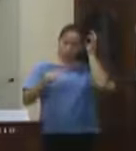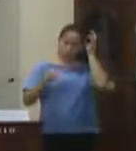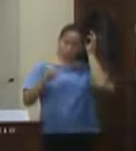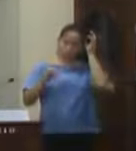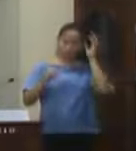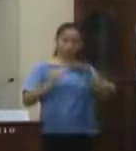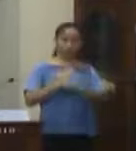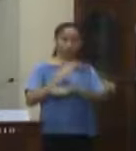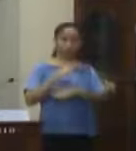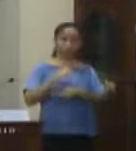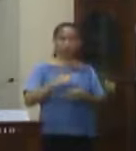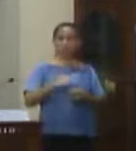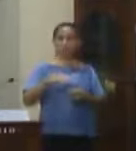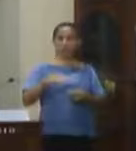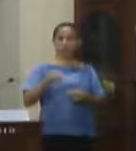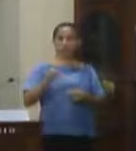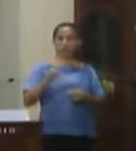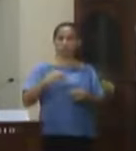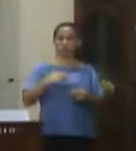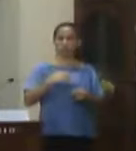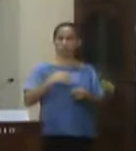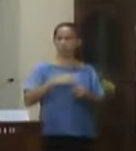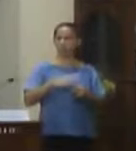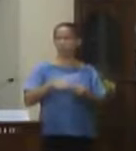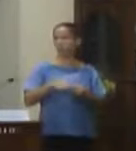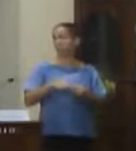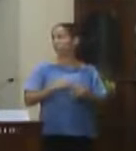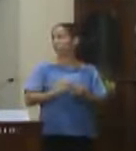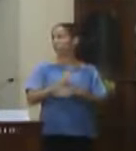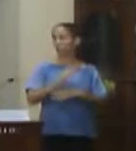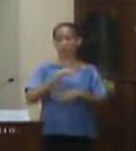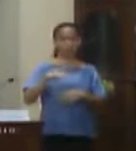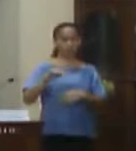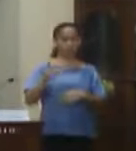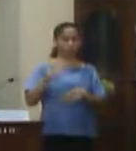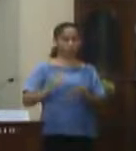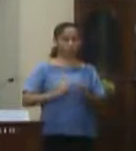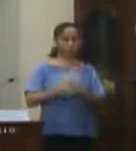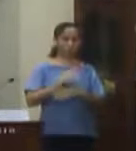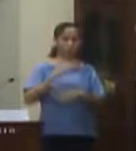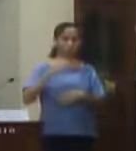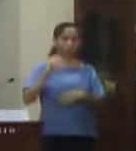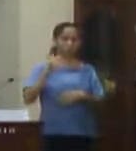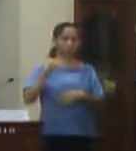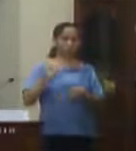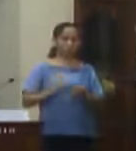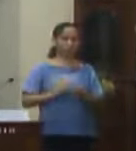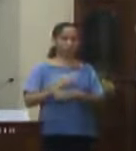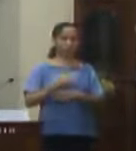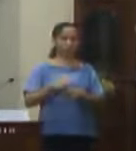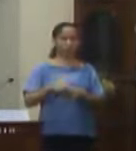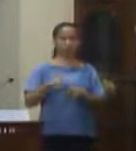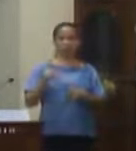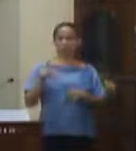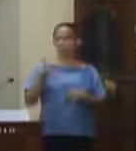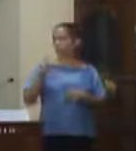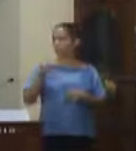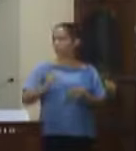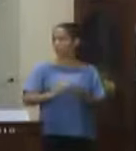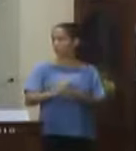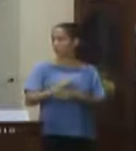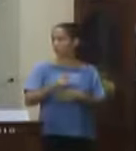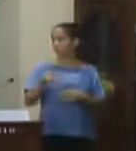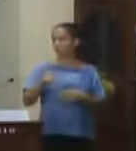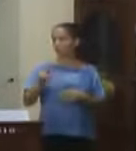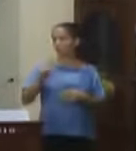Marcelo. Aprovo. Marquinhos. Aprovo. Michele Cabral. Aprovo. Celso. Aprovo. Pedro Graça.